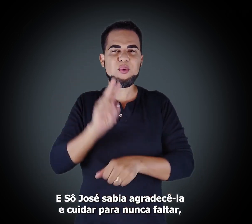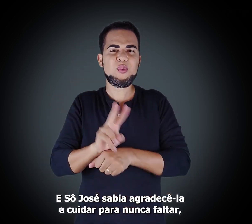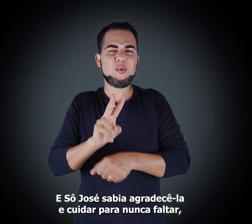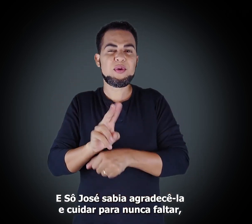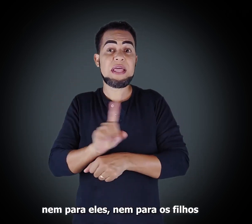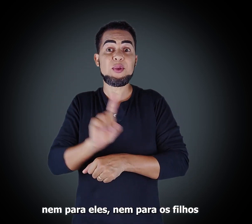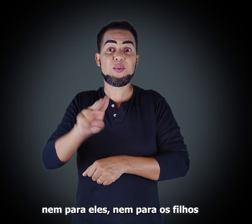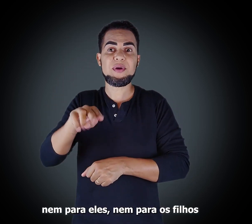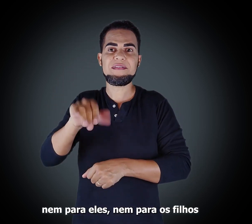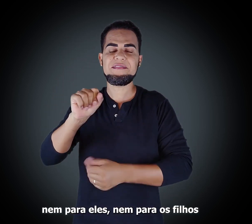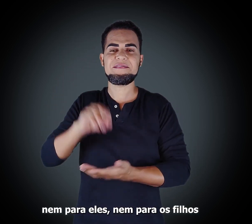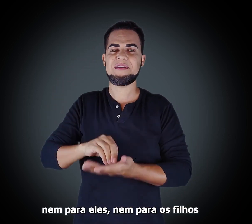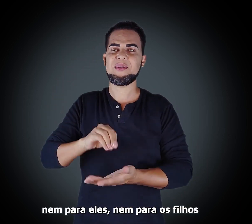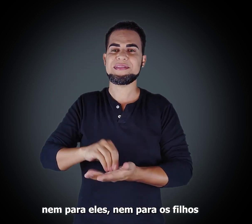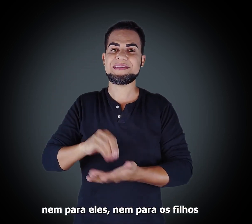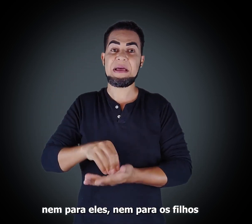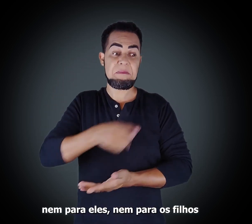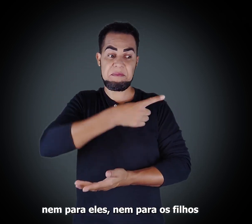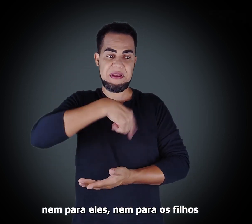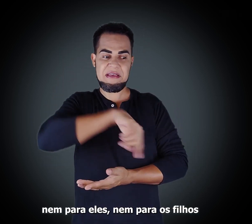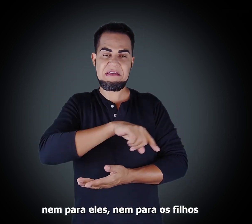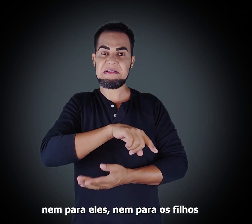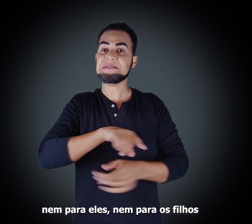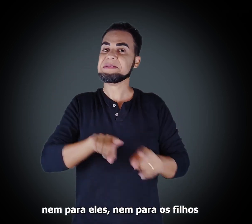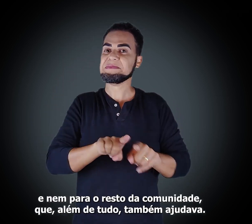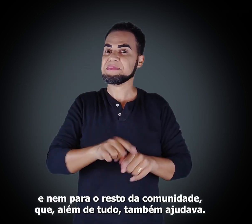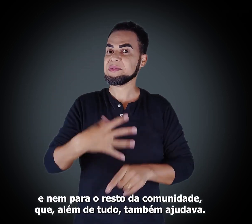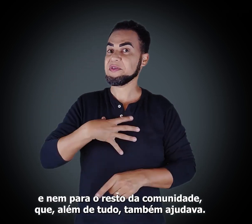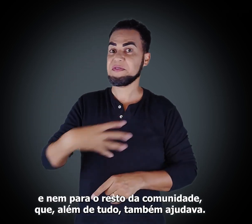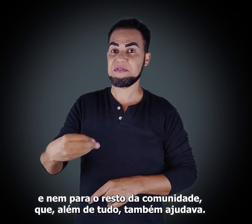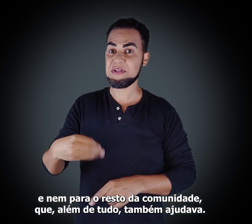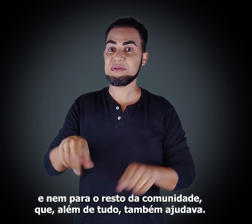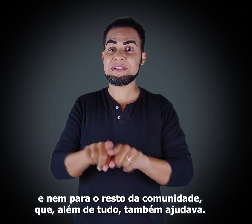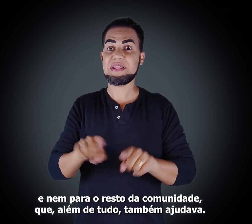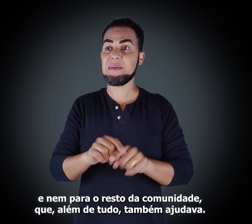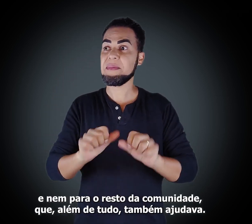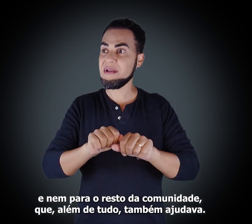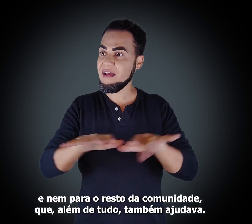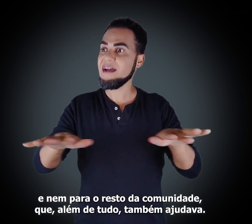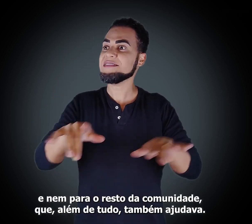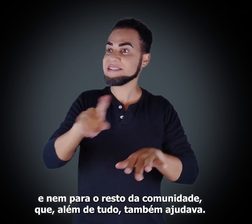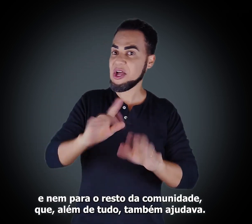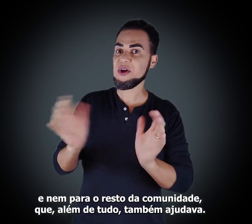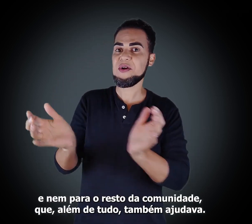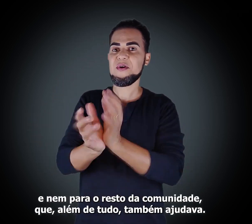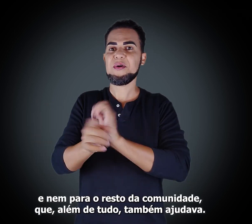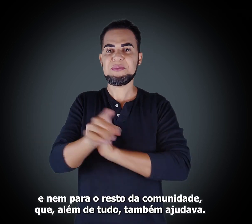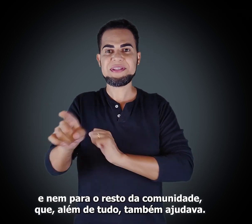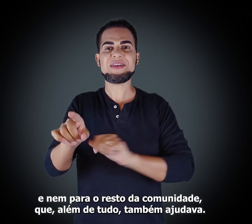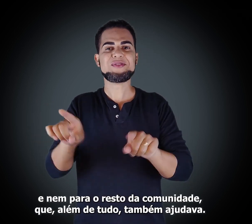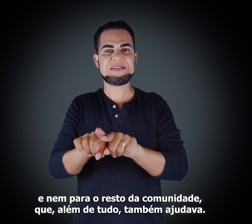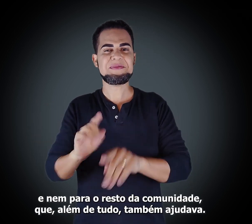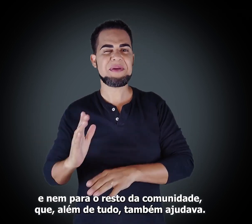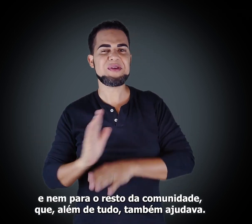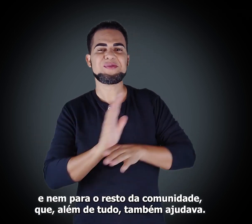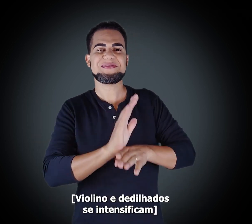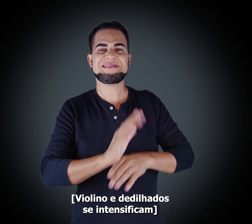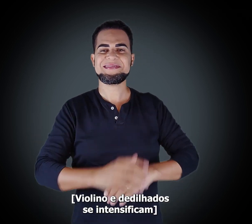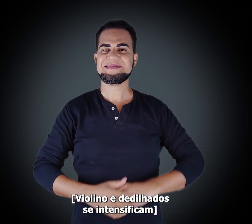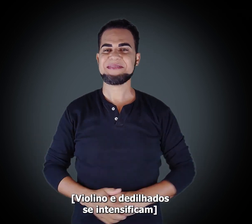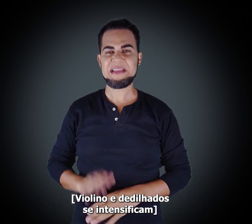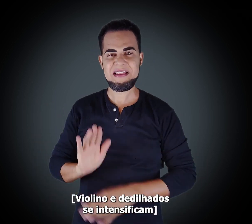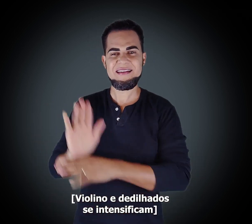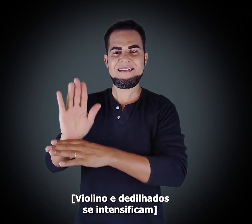faltar. Nem para eles, nem para os filhos e nem para o resto da comunidade, que além de tudo também